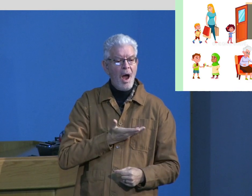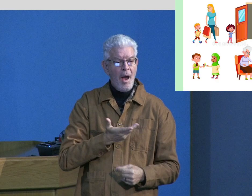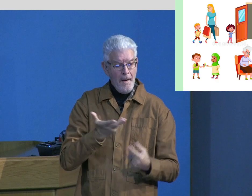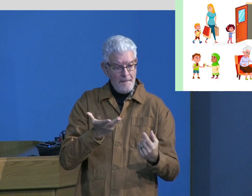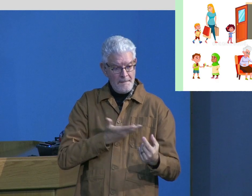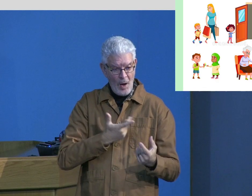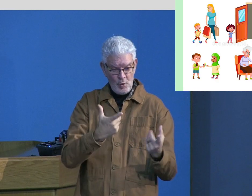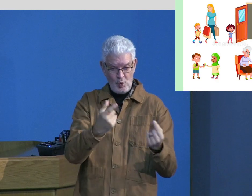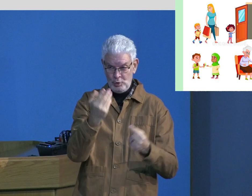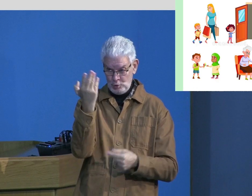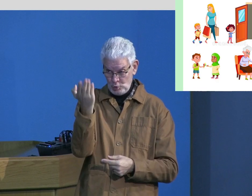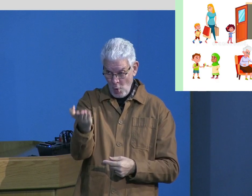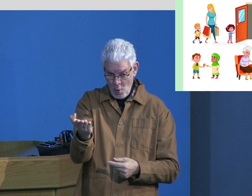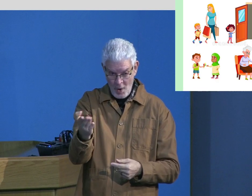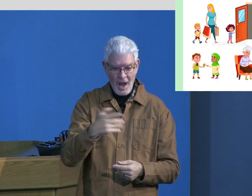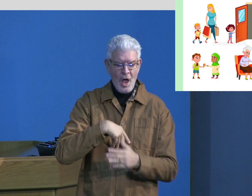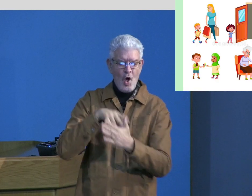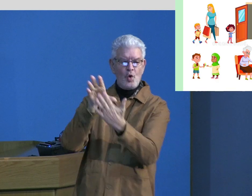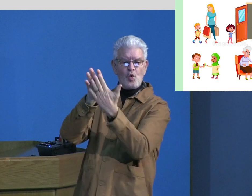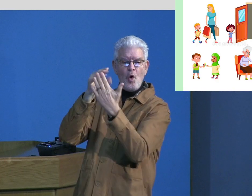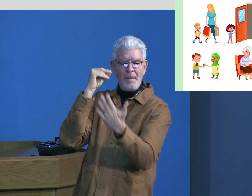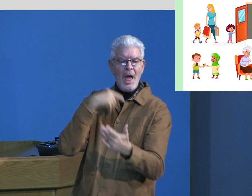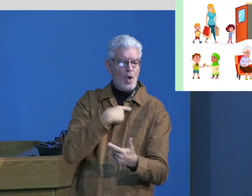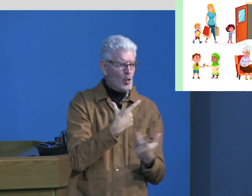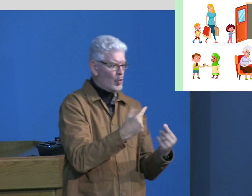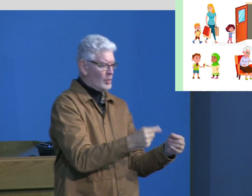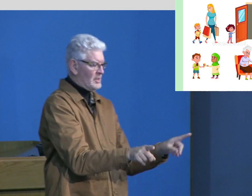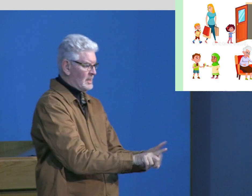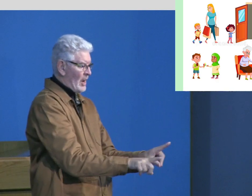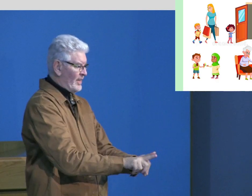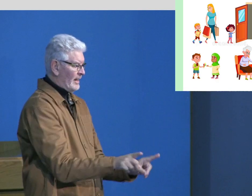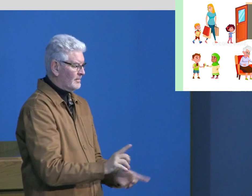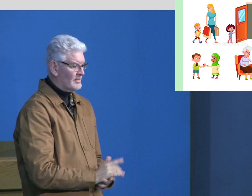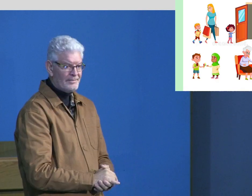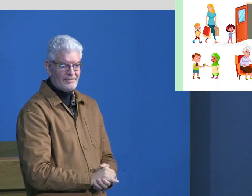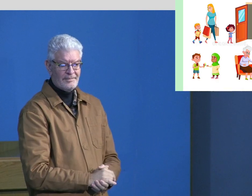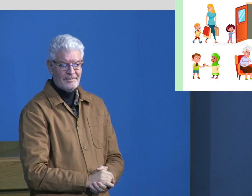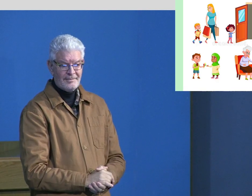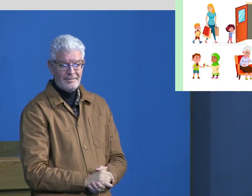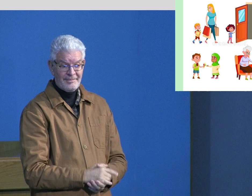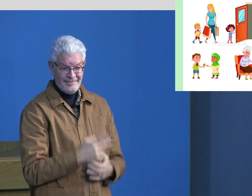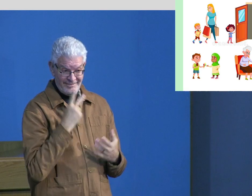doen pappa. As pappa so doen, ek kopie dit, dan doen ek dieselfde.